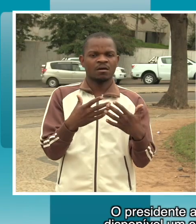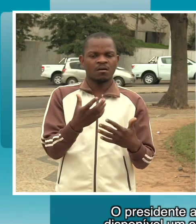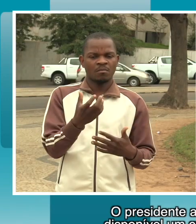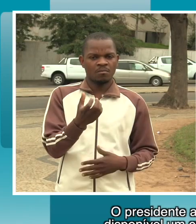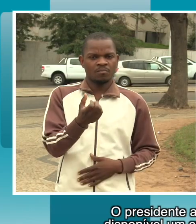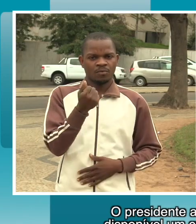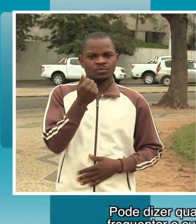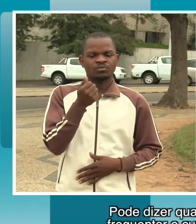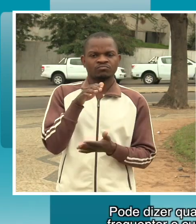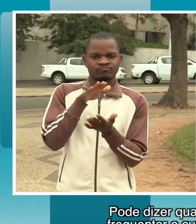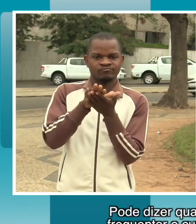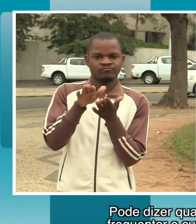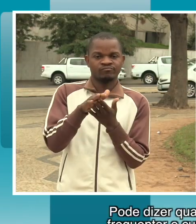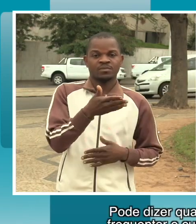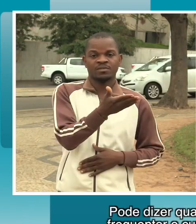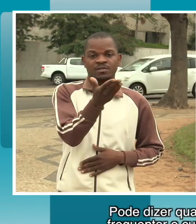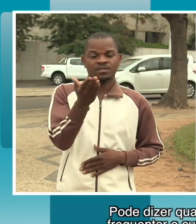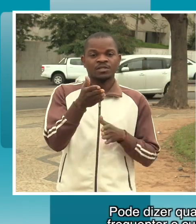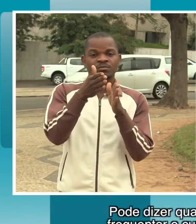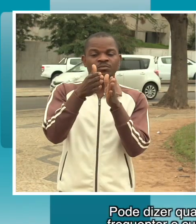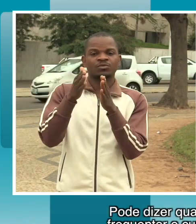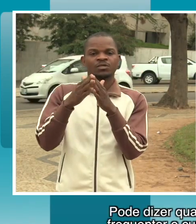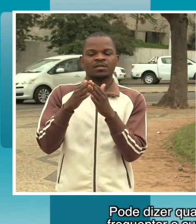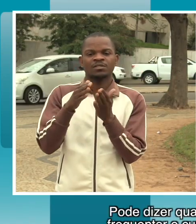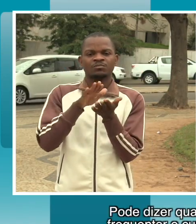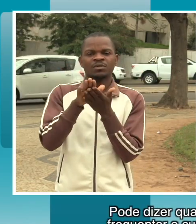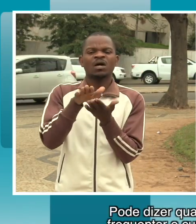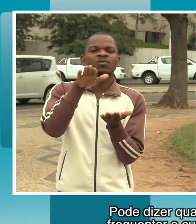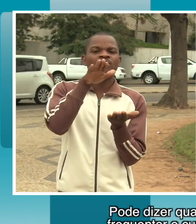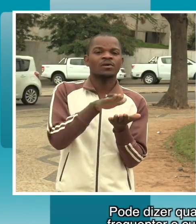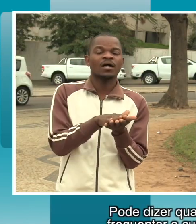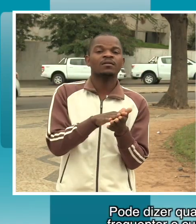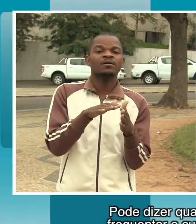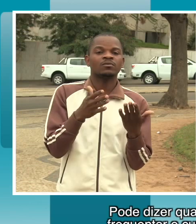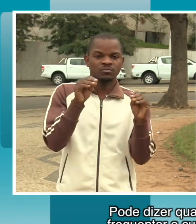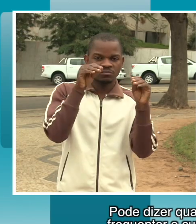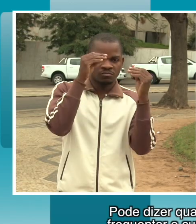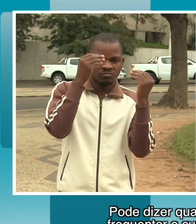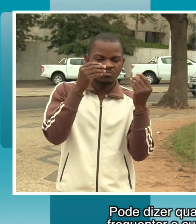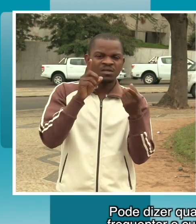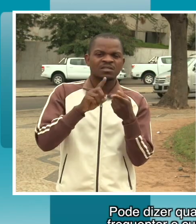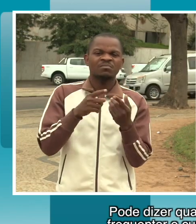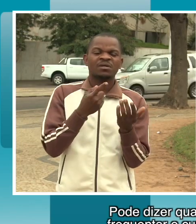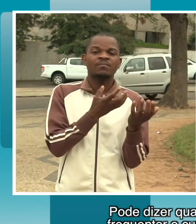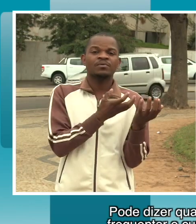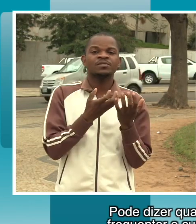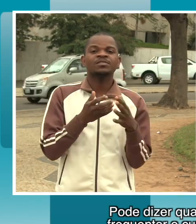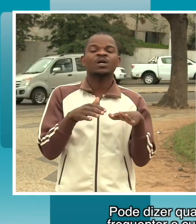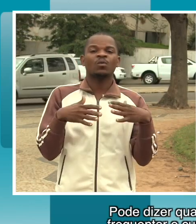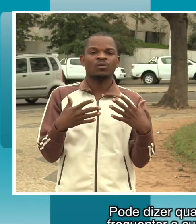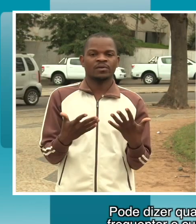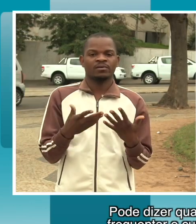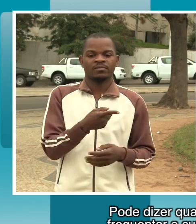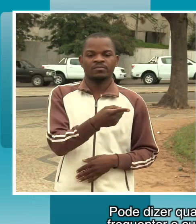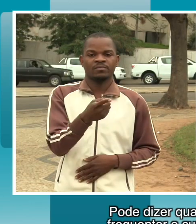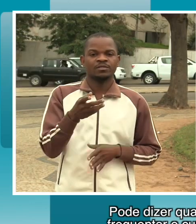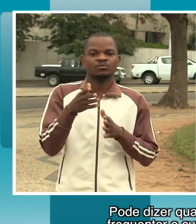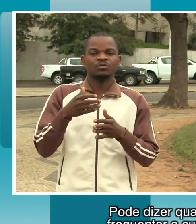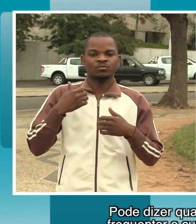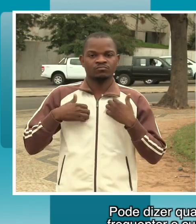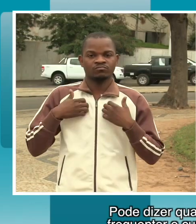sinais. Pode, por favor, dizer quais são os requisitos